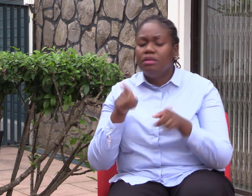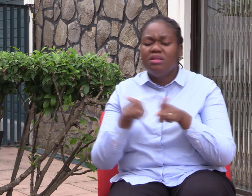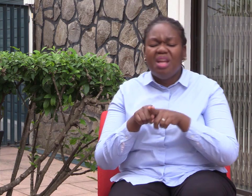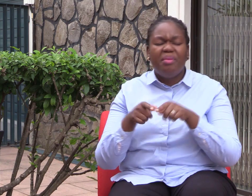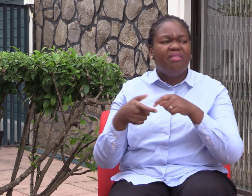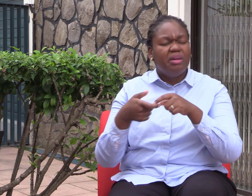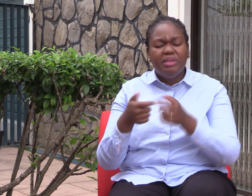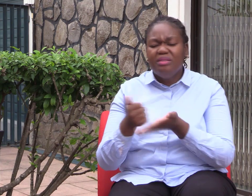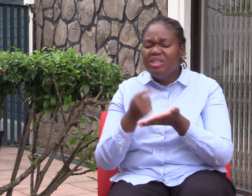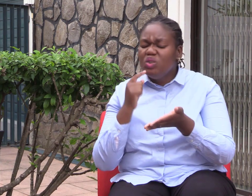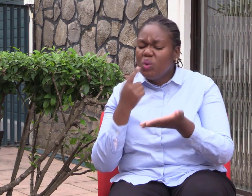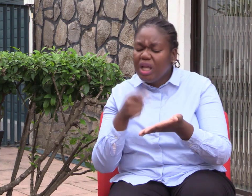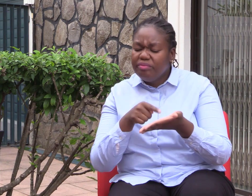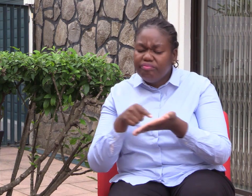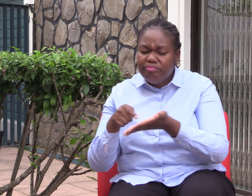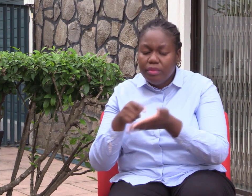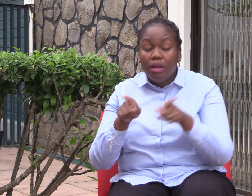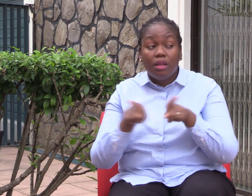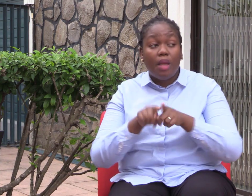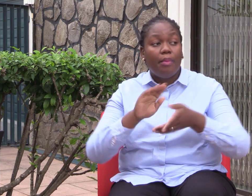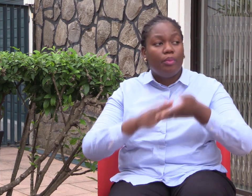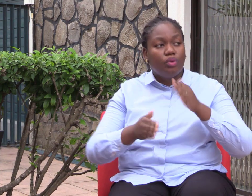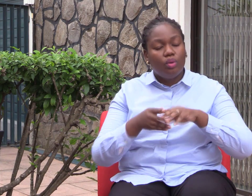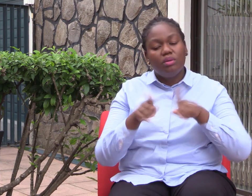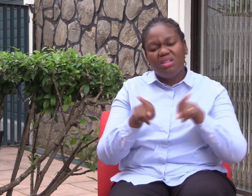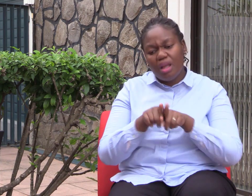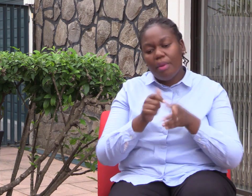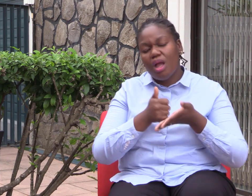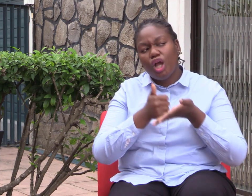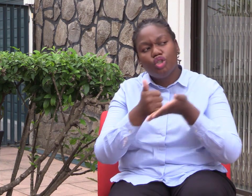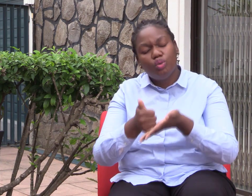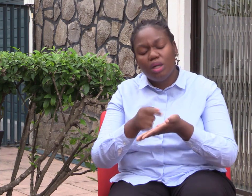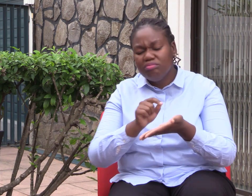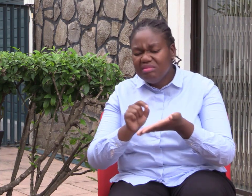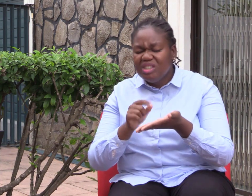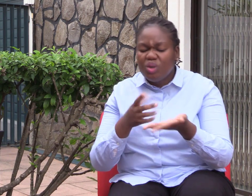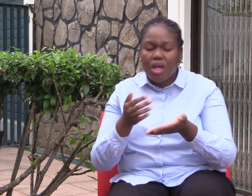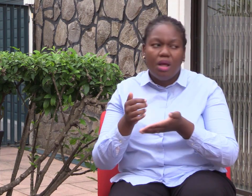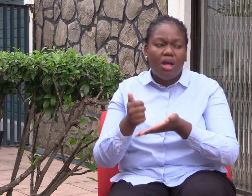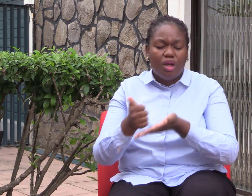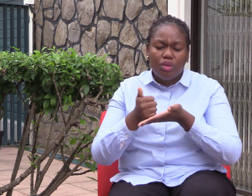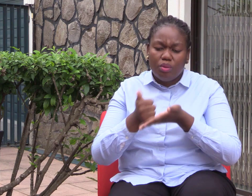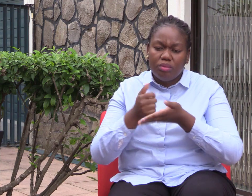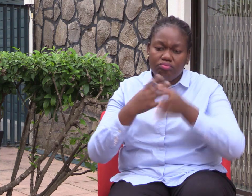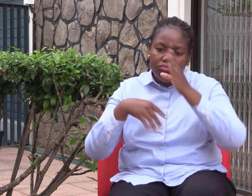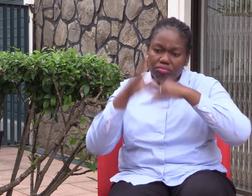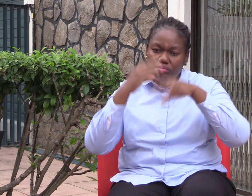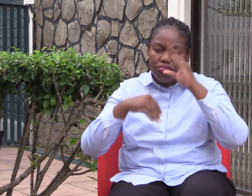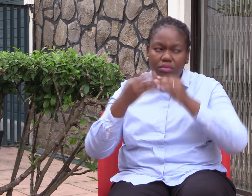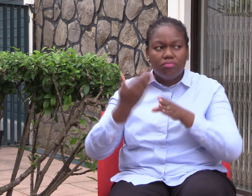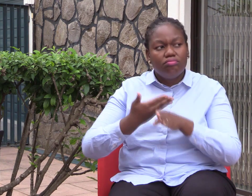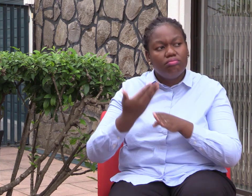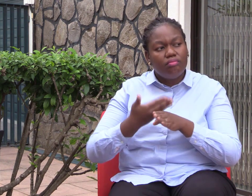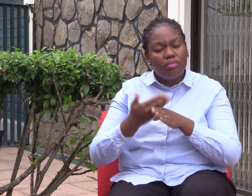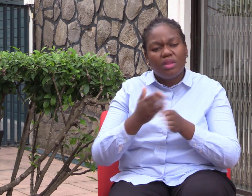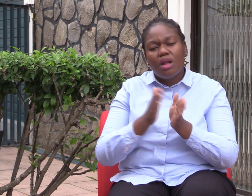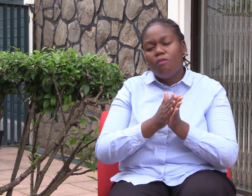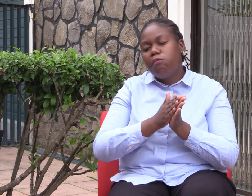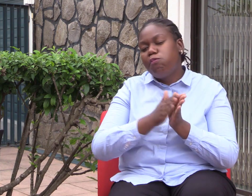mãe lá apoiava uma e outra coisa, isto na matéria, que é para poder perceber melhor. Fui